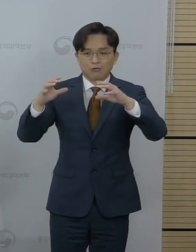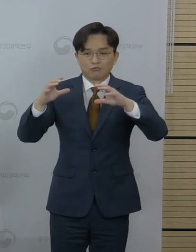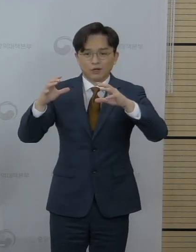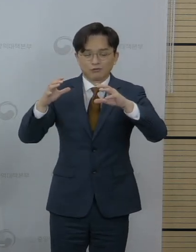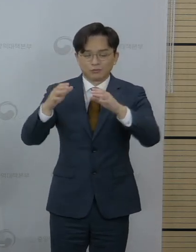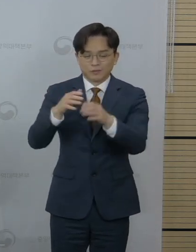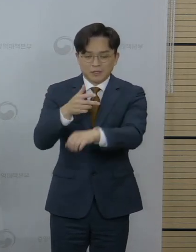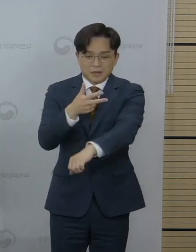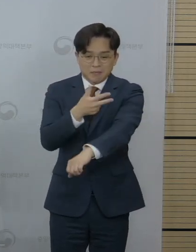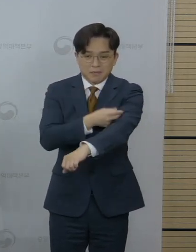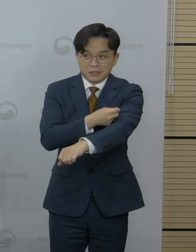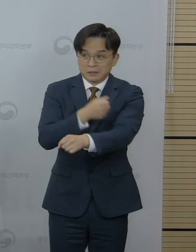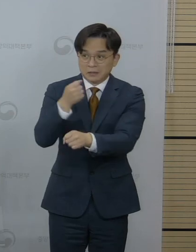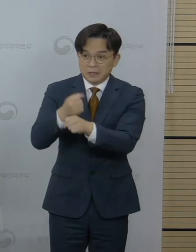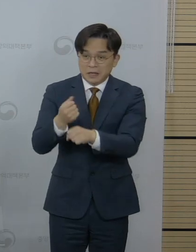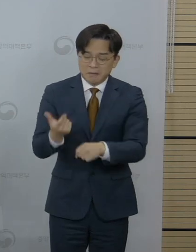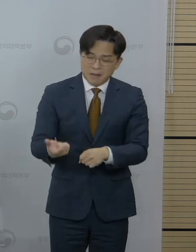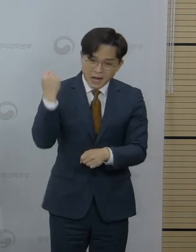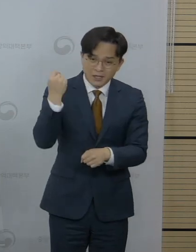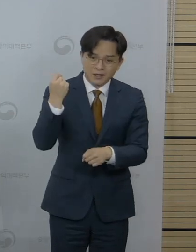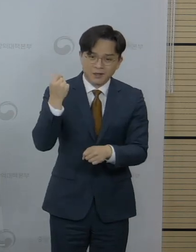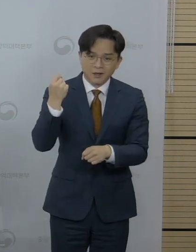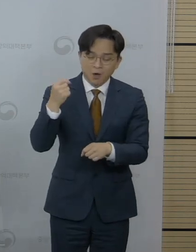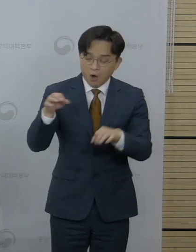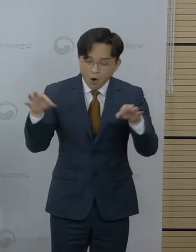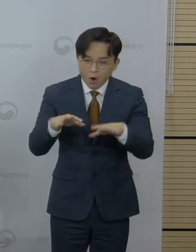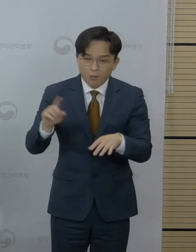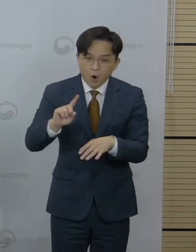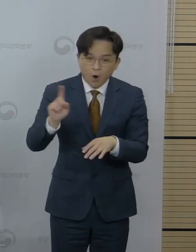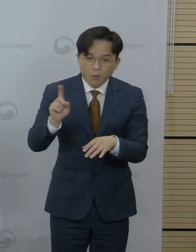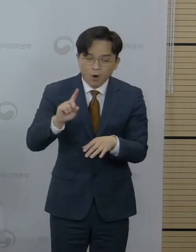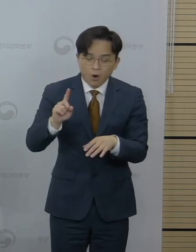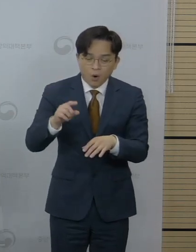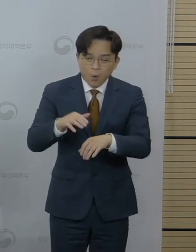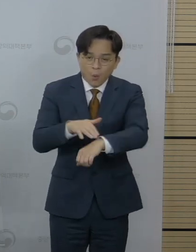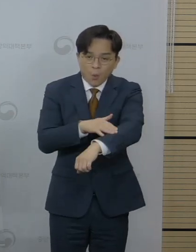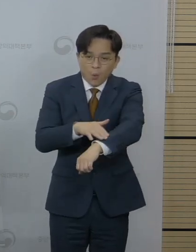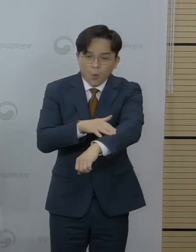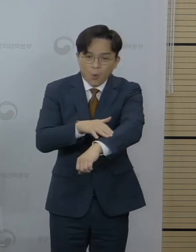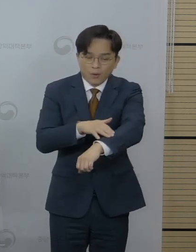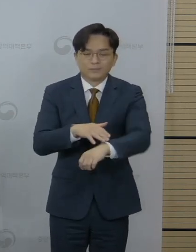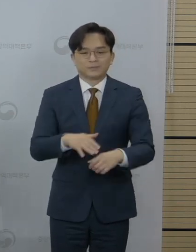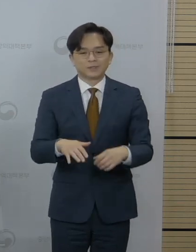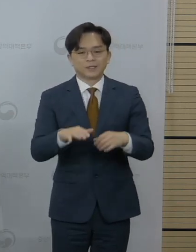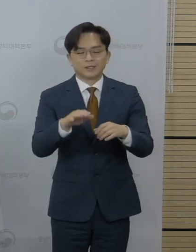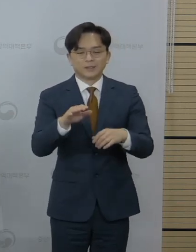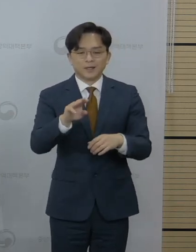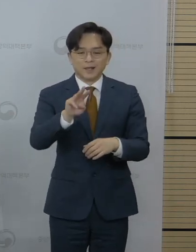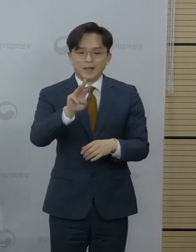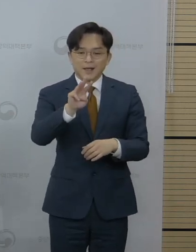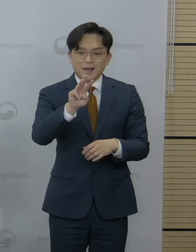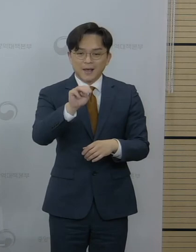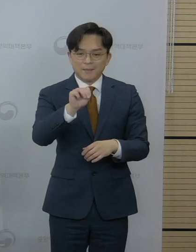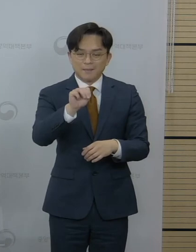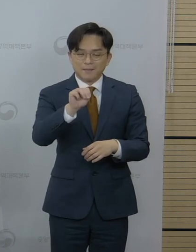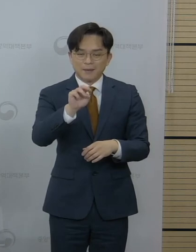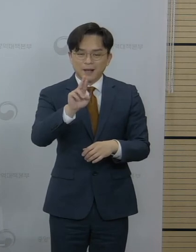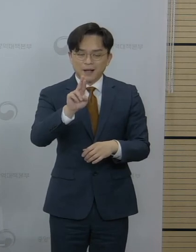선진국 또 글로벌 제약사의 경우에는 과거 예를 든다면 mRNA 백신도 마찬가지가